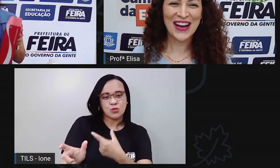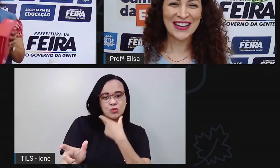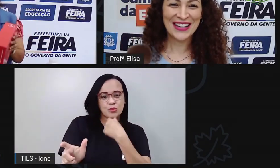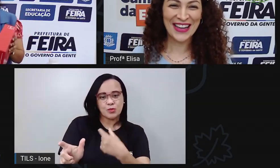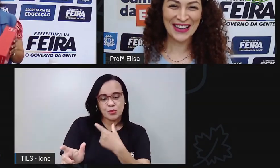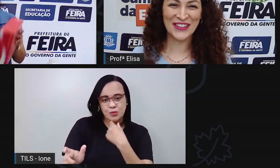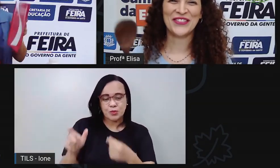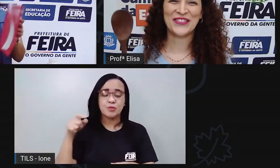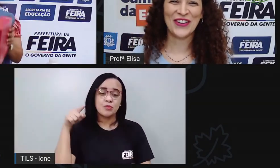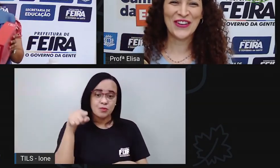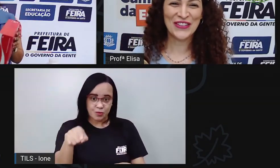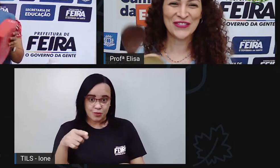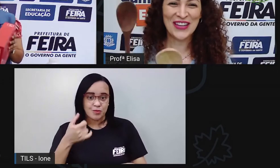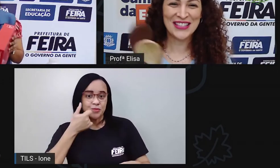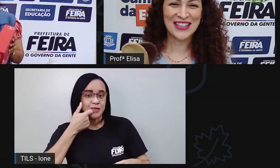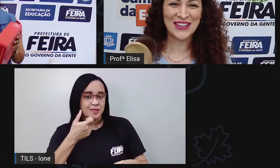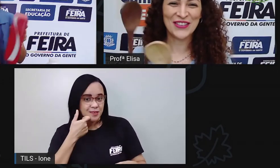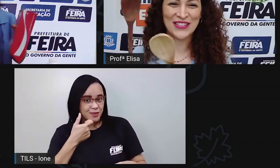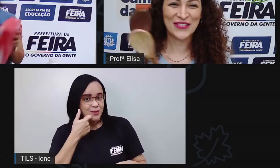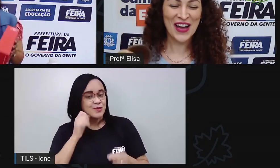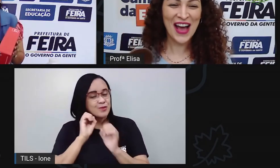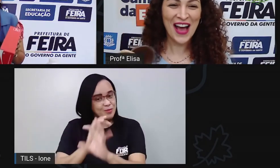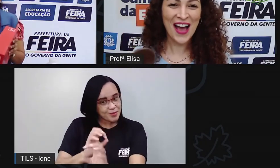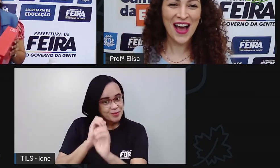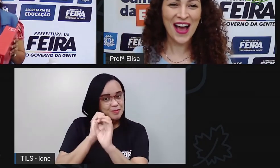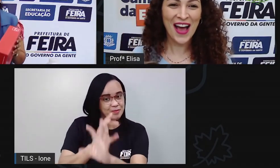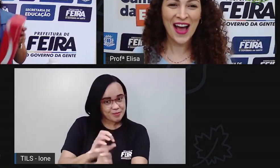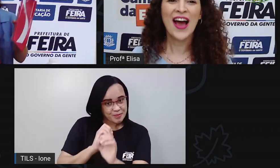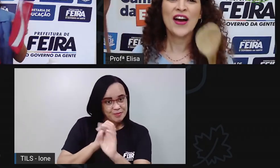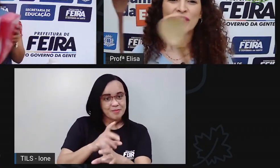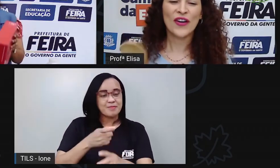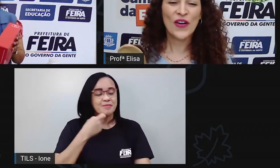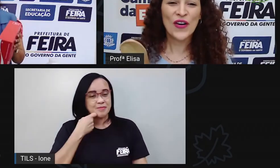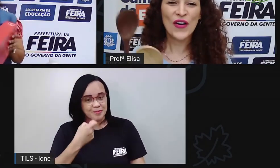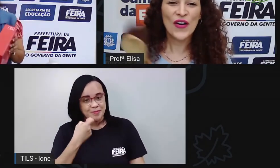Foi marinheiro, foram os peixinhos do mar.